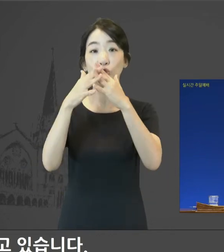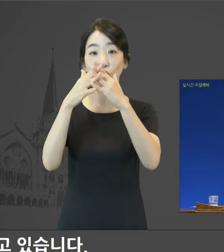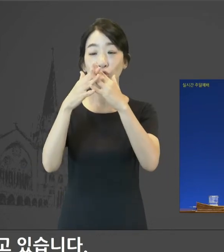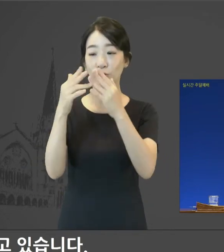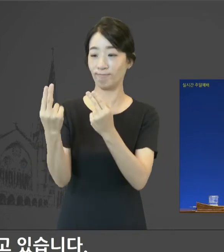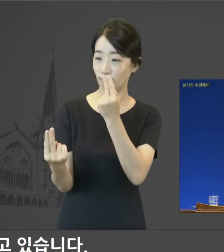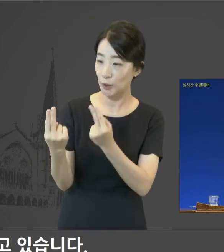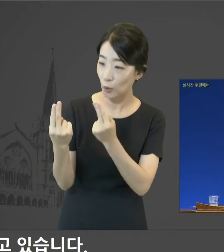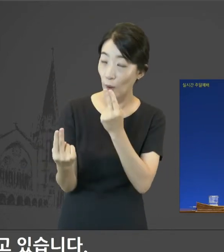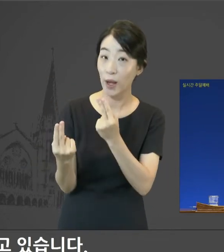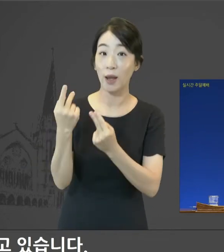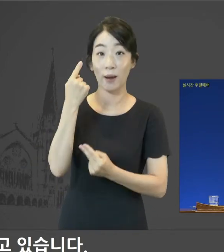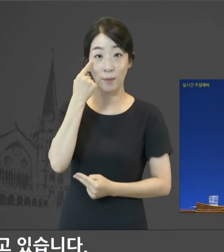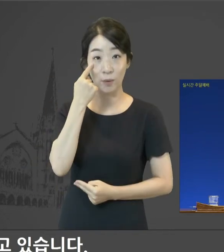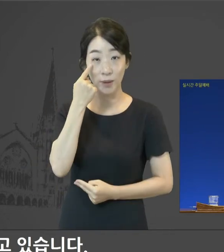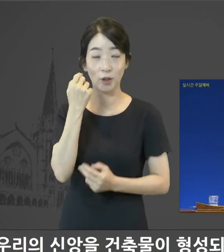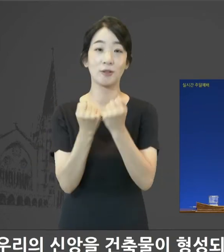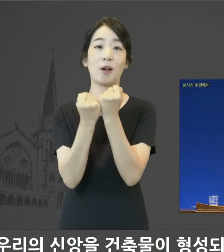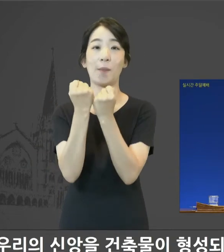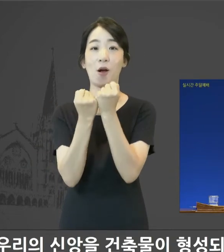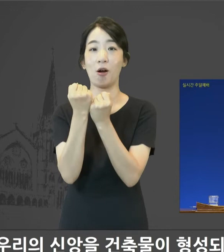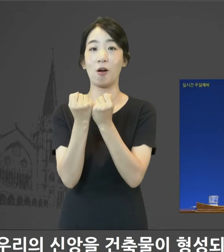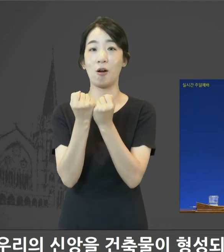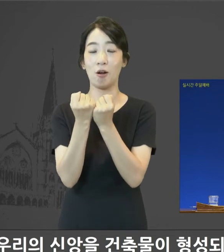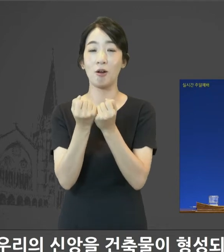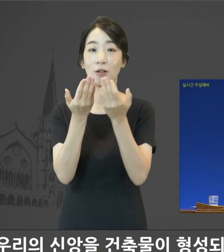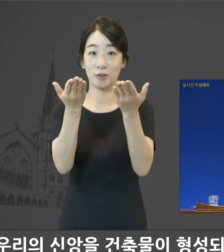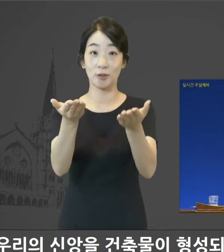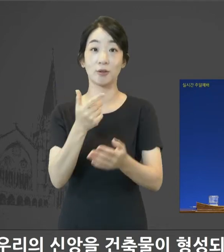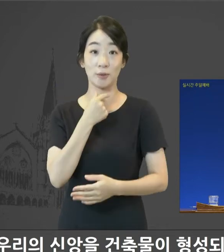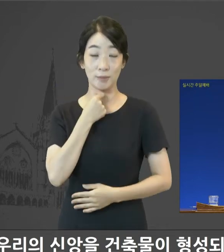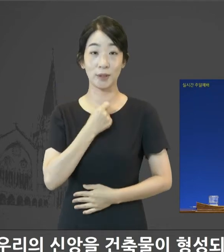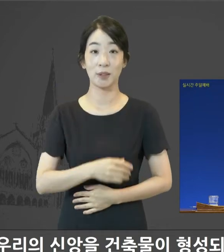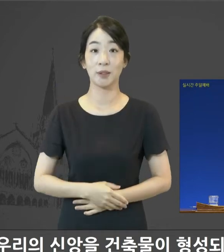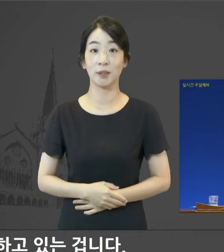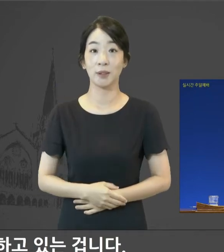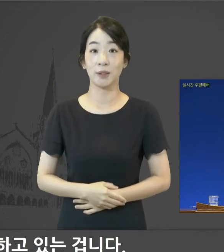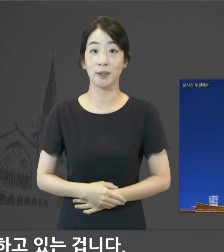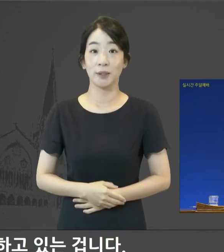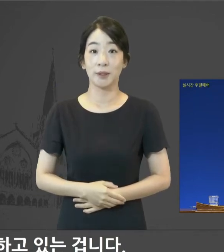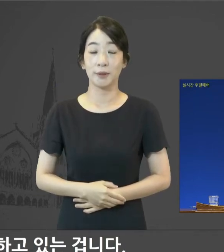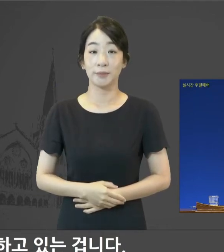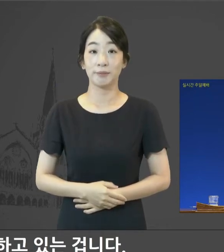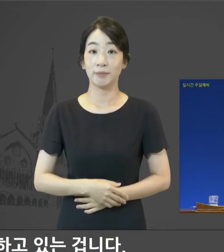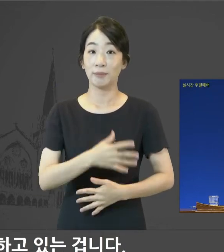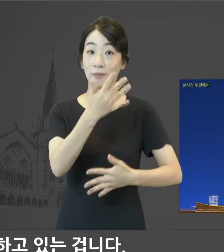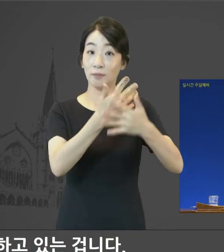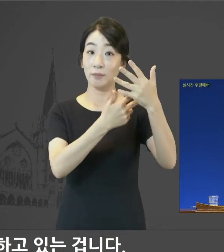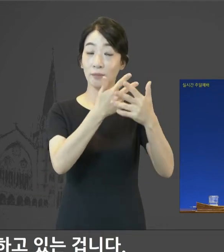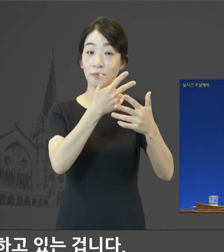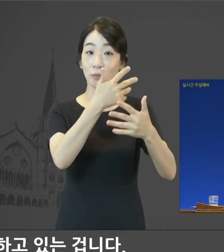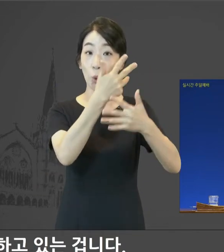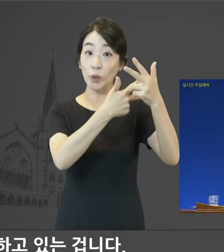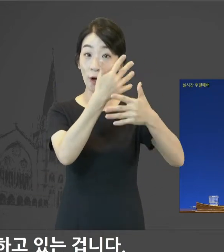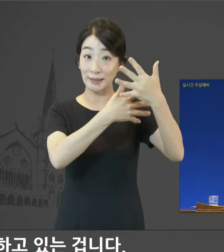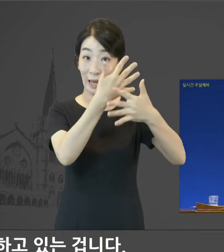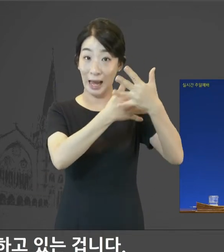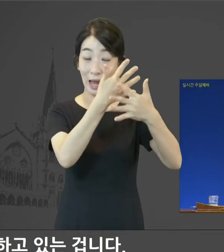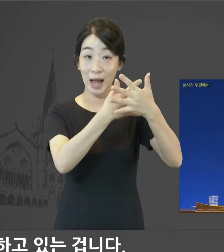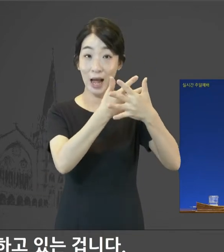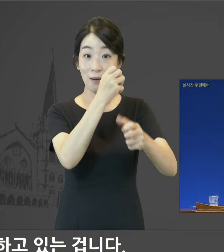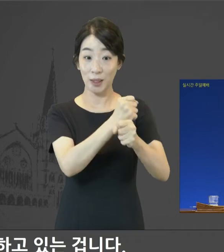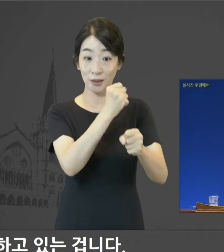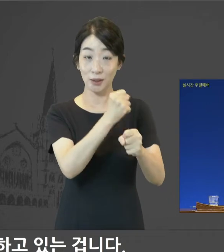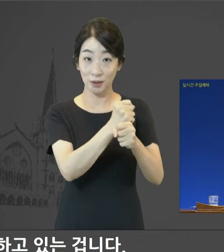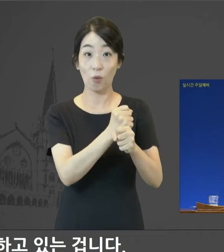만들어지는 모습으로 설명하고 있는 겁니다. 가끔 말씀드린 것처럼 동영상 제작해서 보여주는 겁니다.